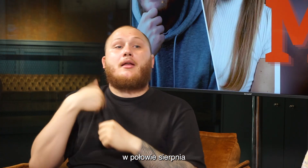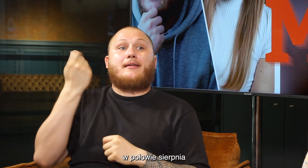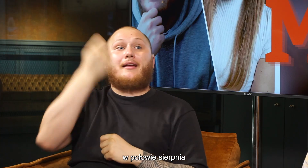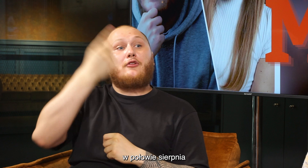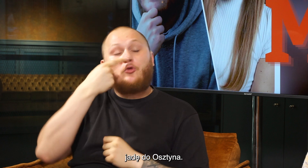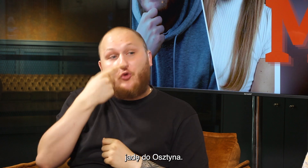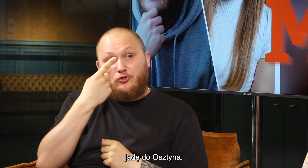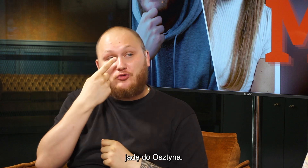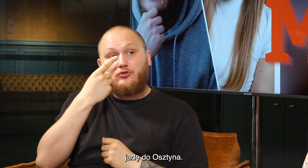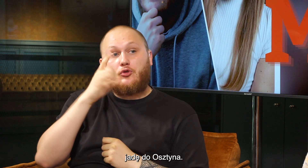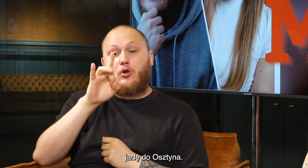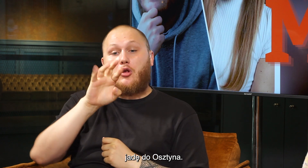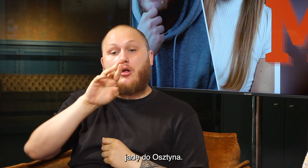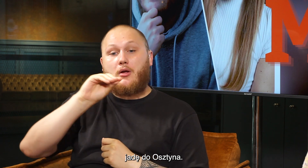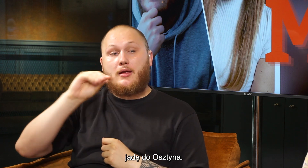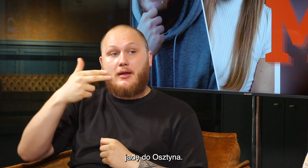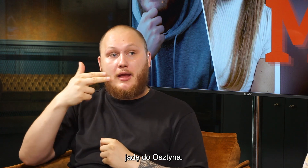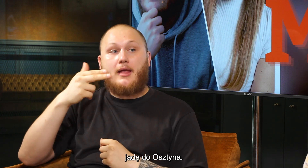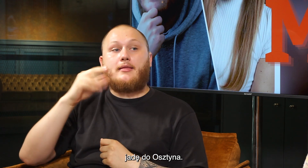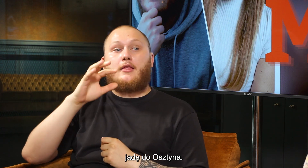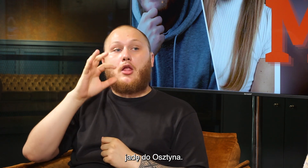sierpnia, jadę do Olsztyna.